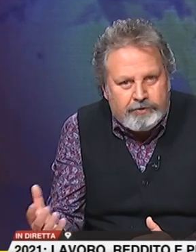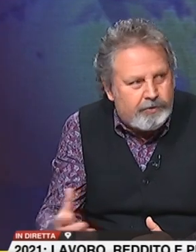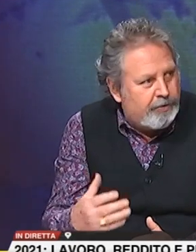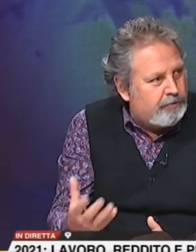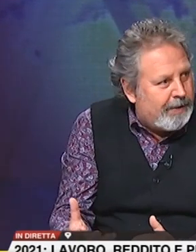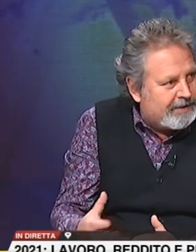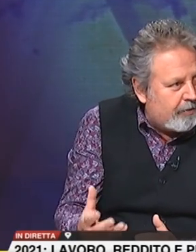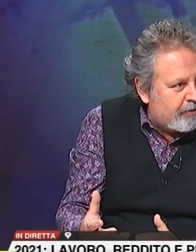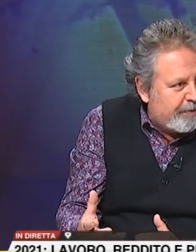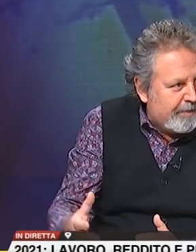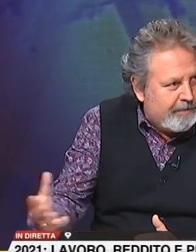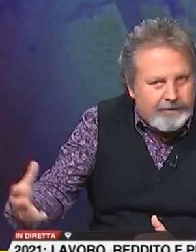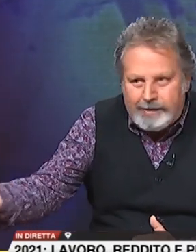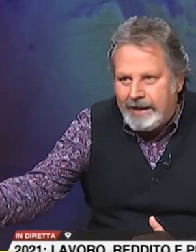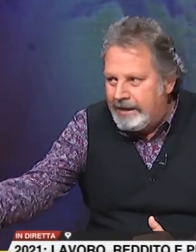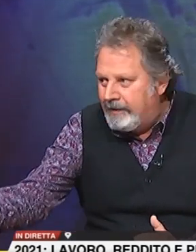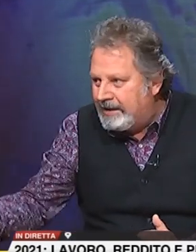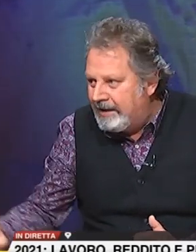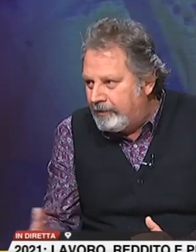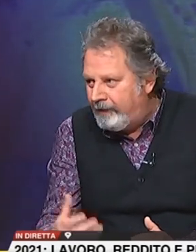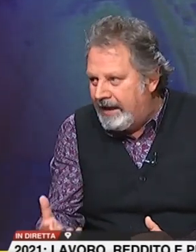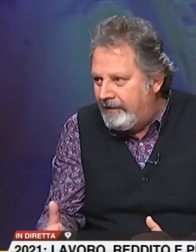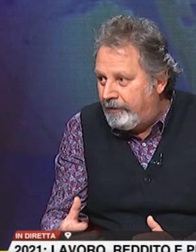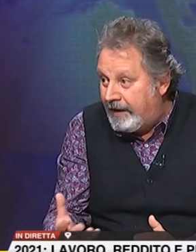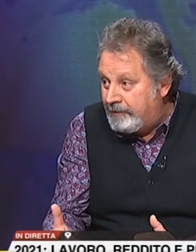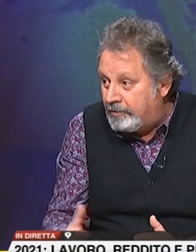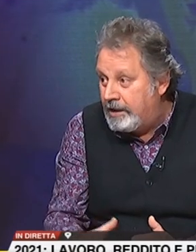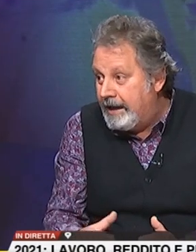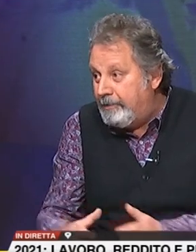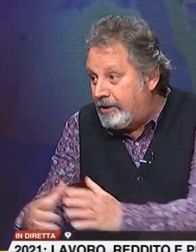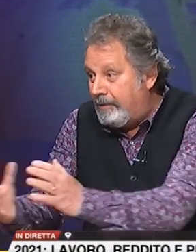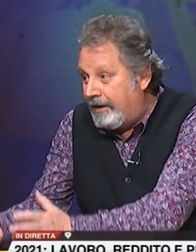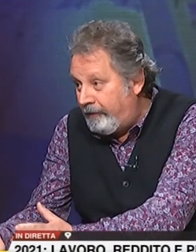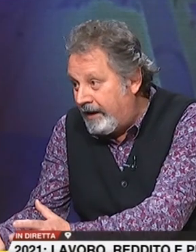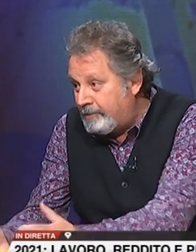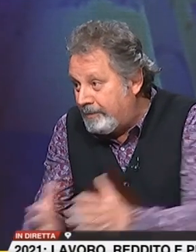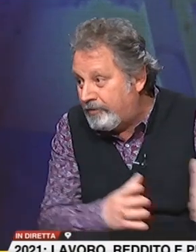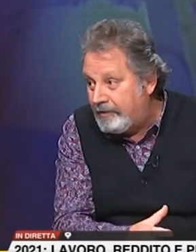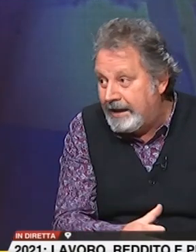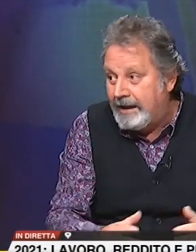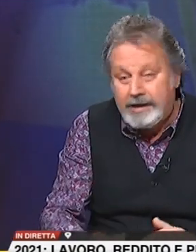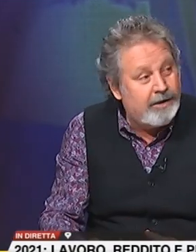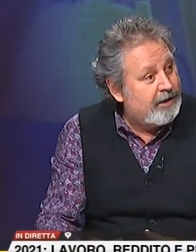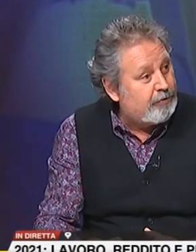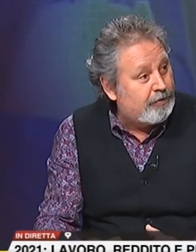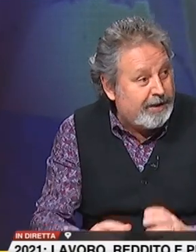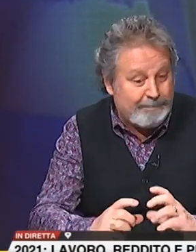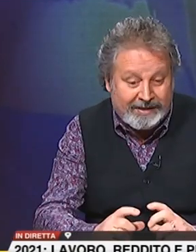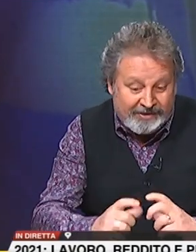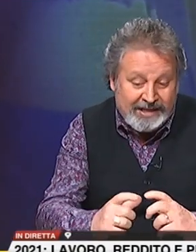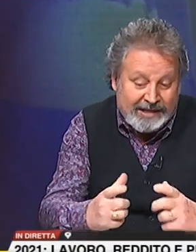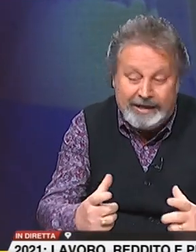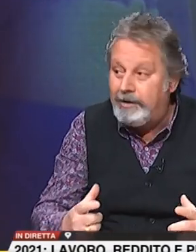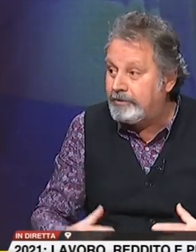persone che sono preoccupate con lo SPID, ma vedo che magari a 90 anni vanno in Facebook, e quindi come vanno in Facebook possono andare anche sullo SPID,